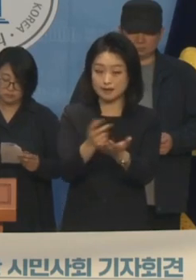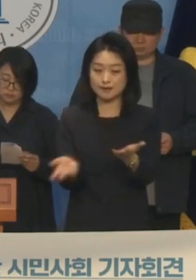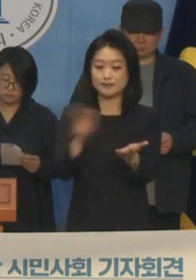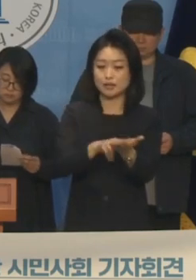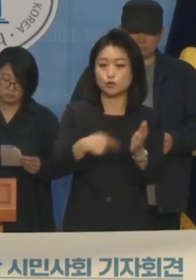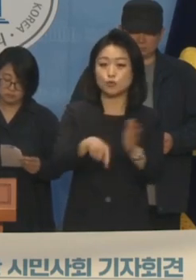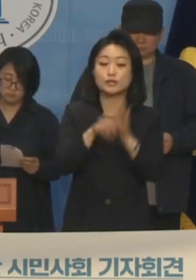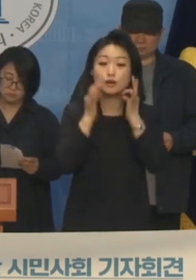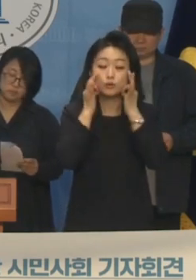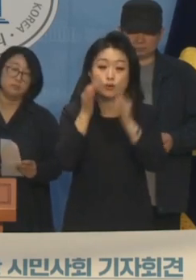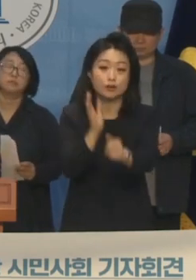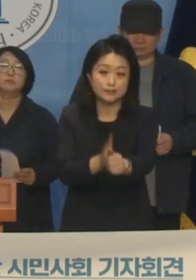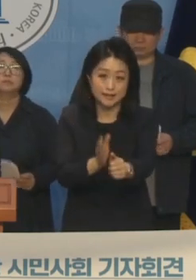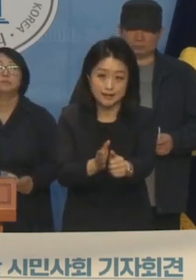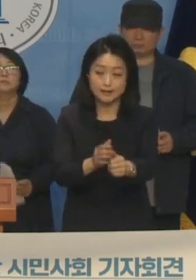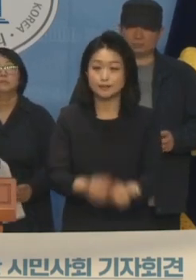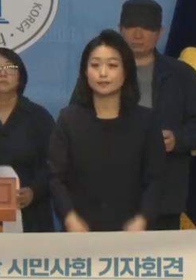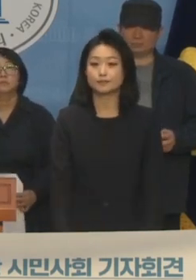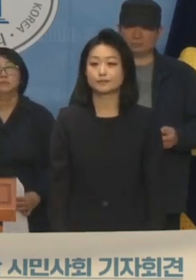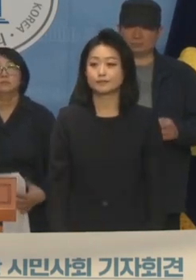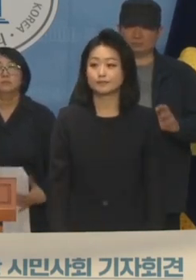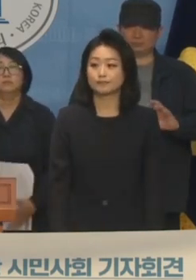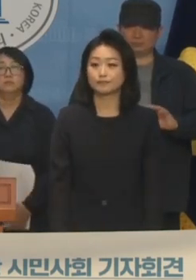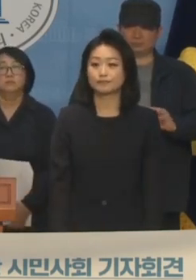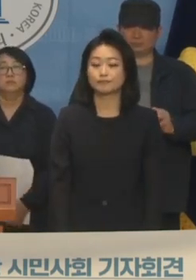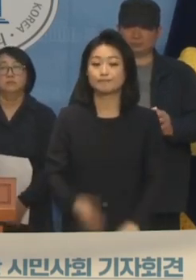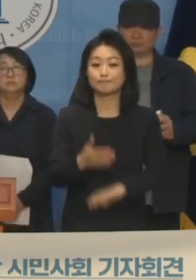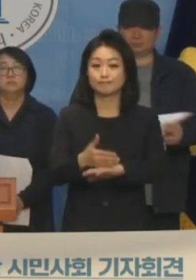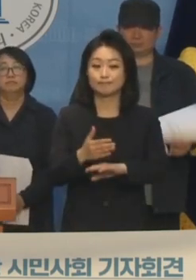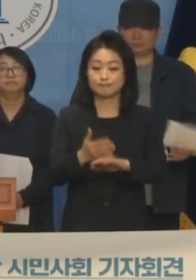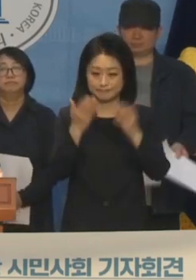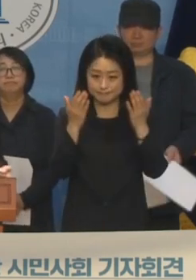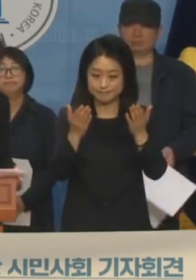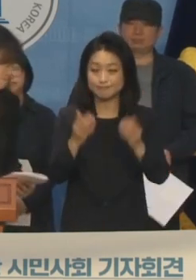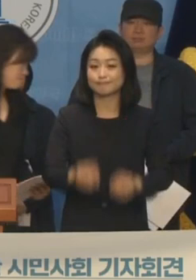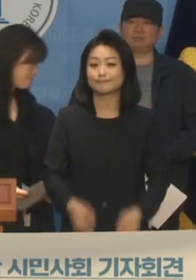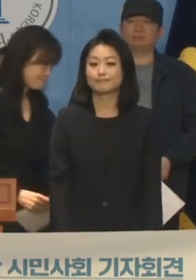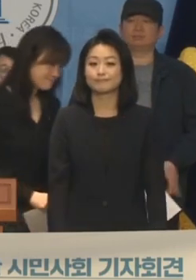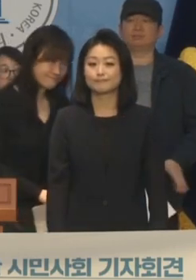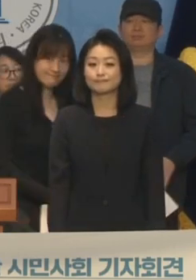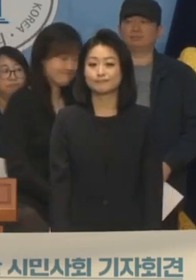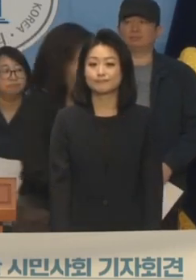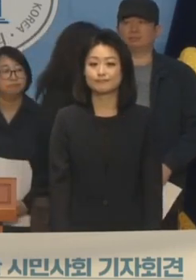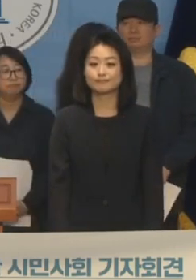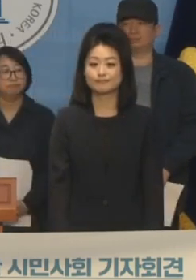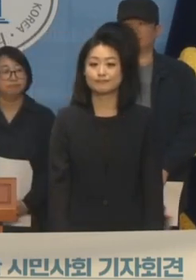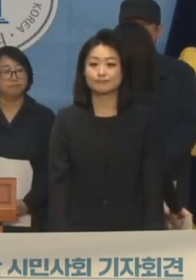최선의 노력을 다하라. 네, 감사합니다.